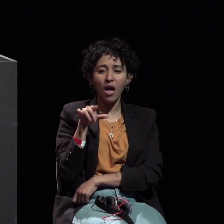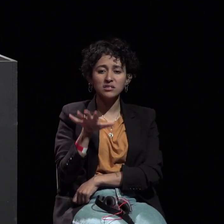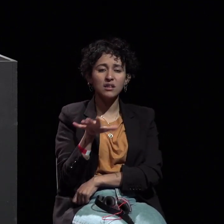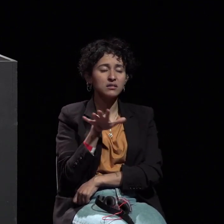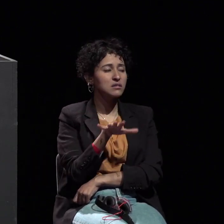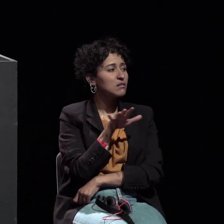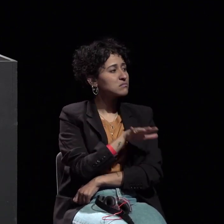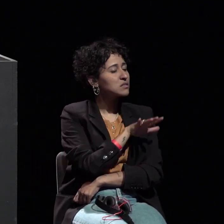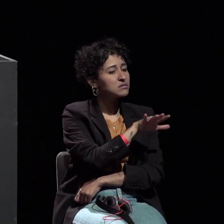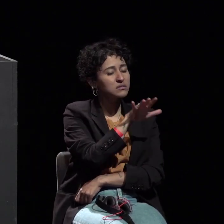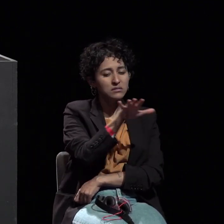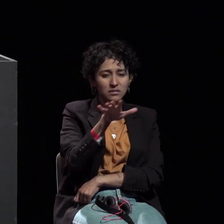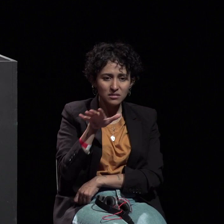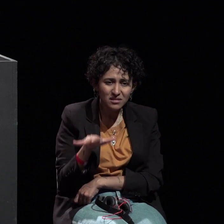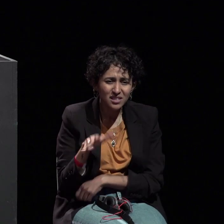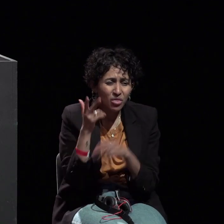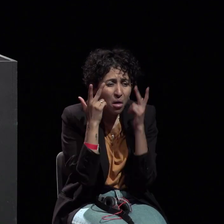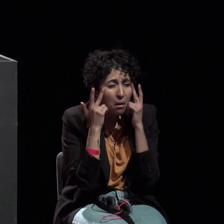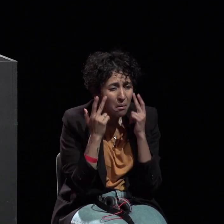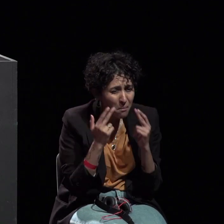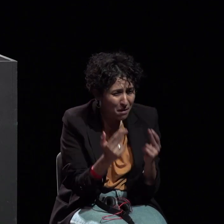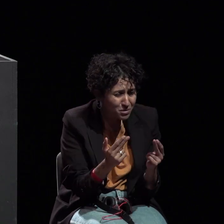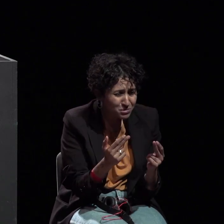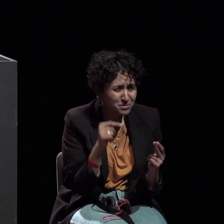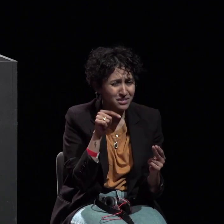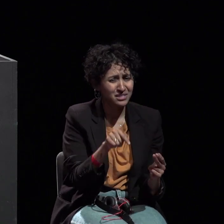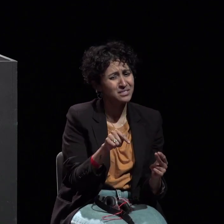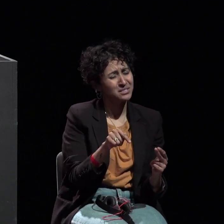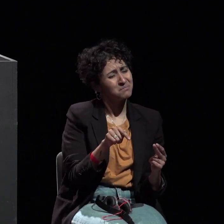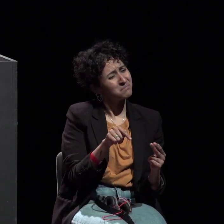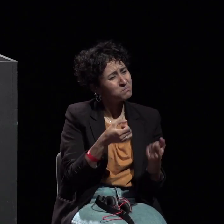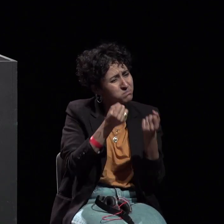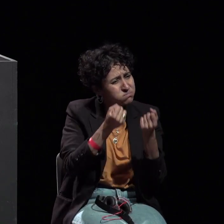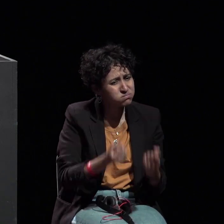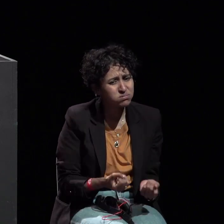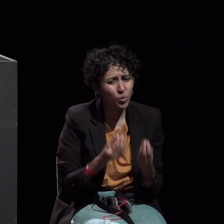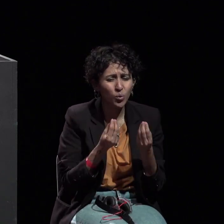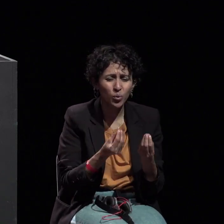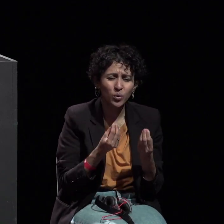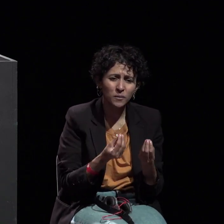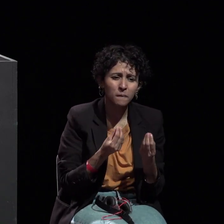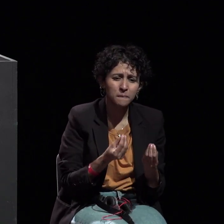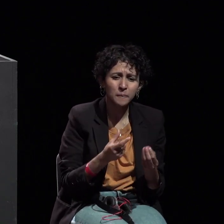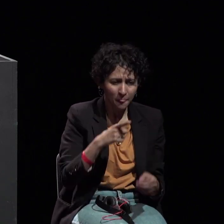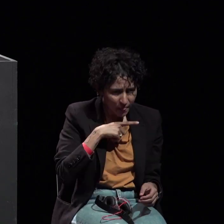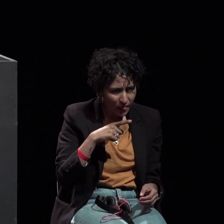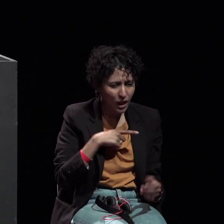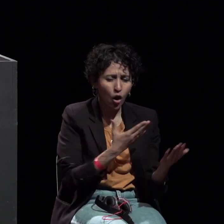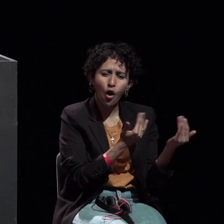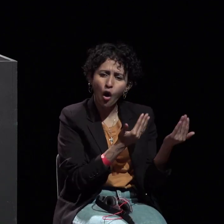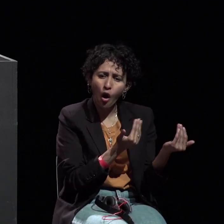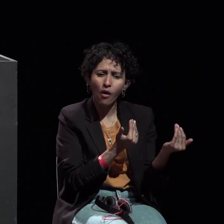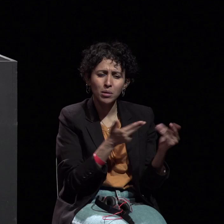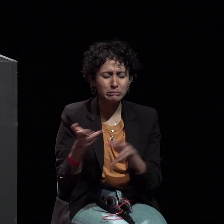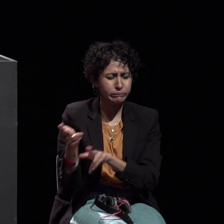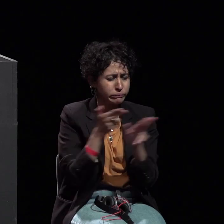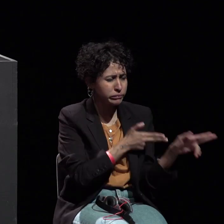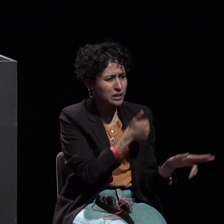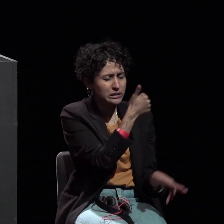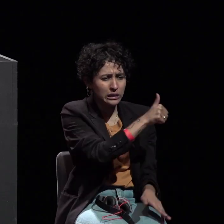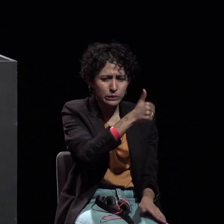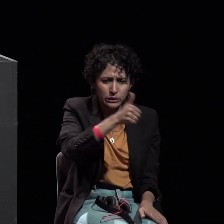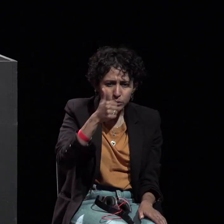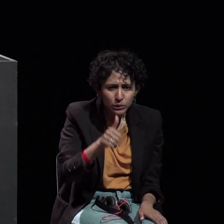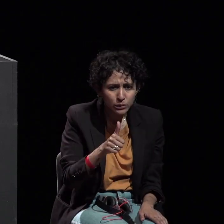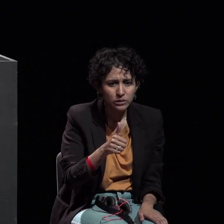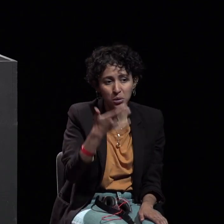digamos, essa normalidade, é Costa Barros. Nós temos jovens alvejados com 111 tiros. Eu acho que a imagem,